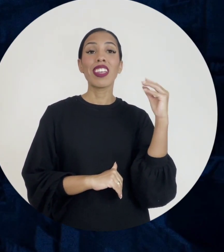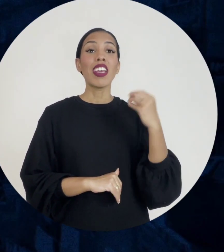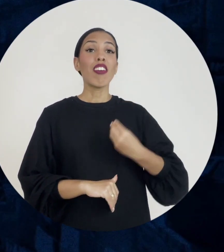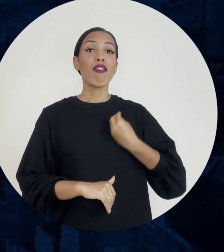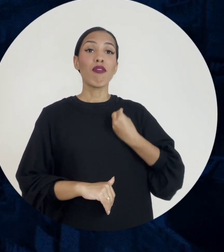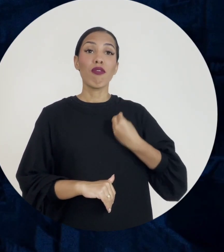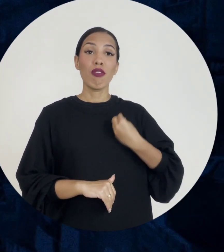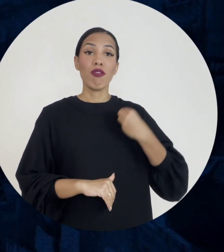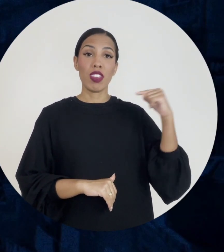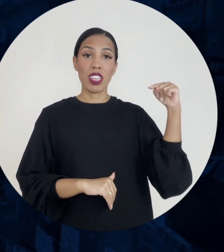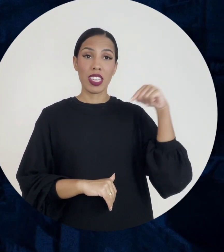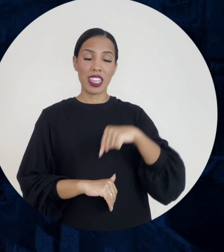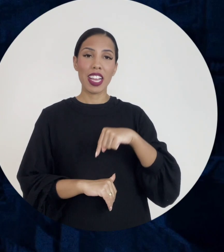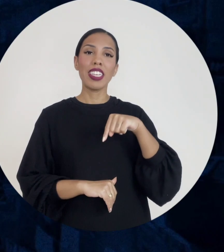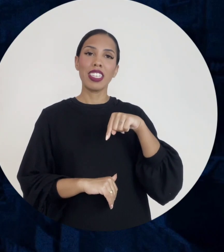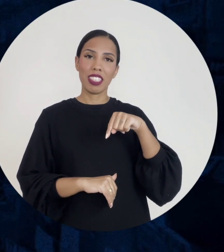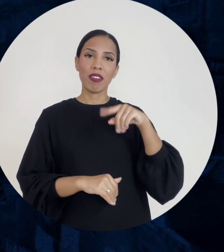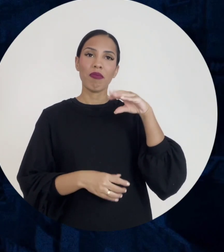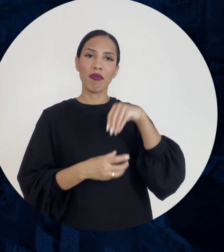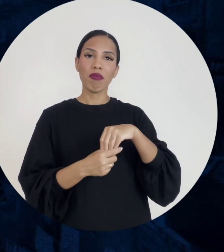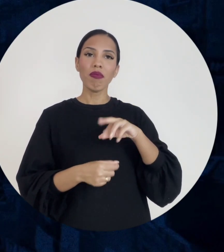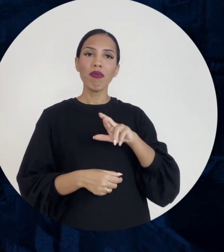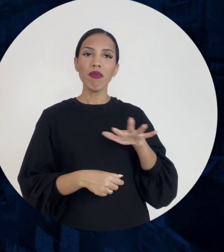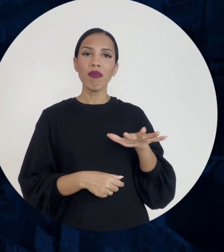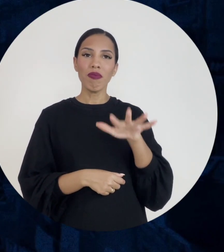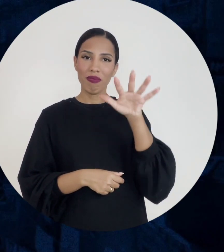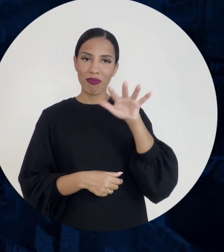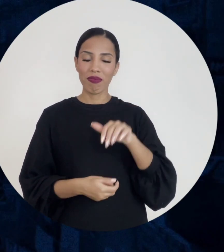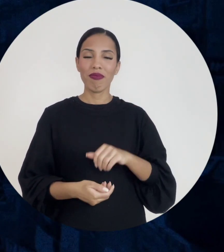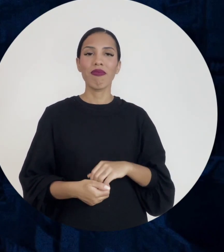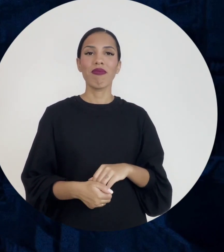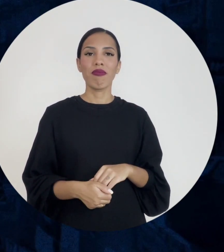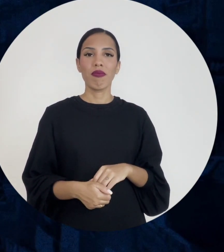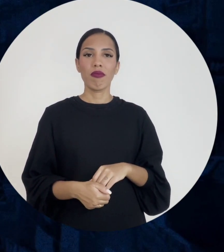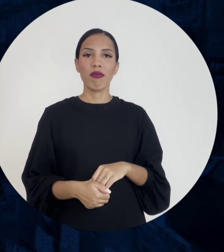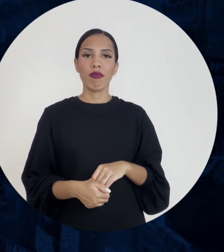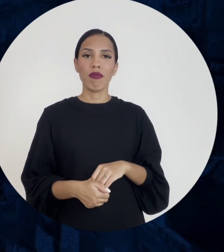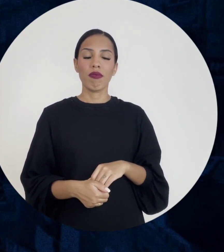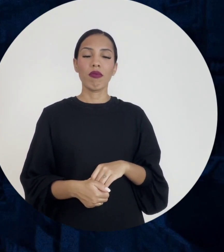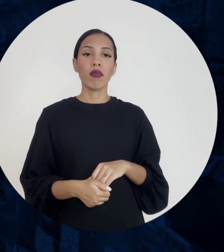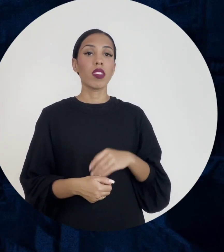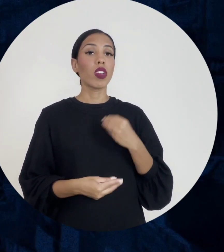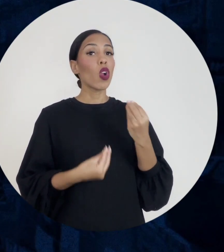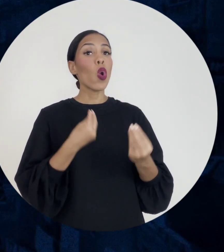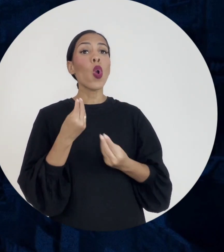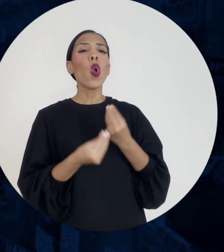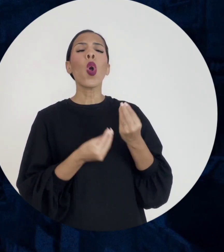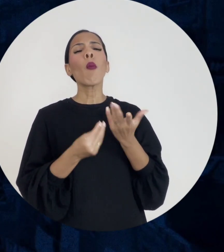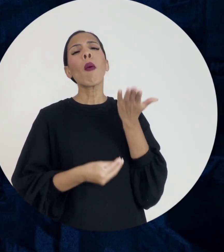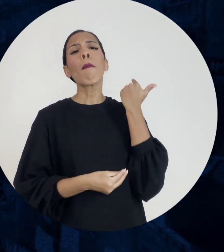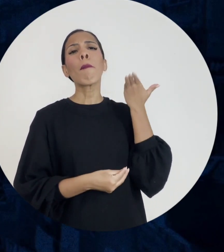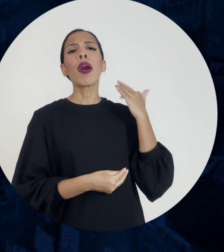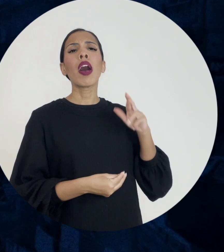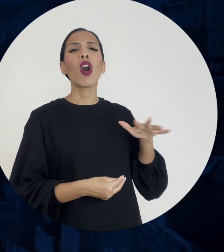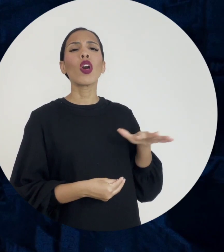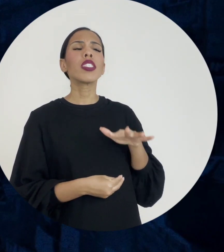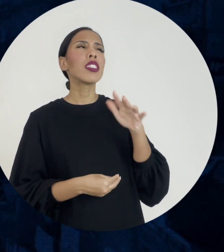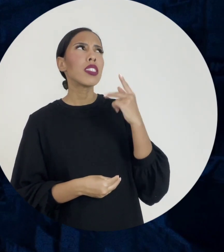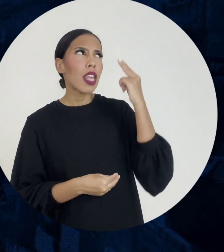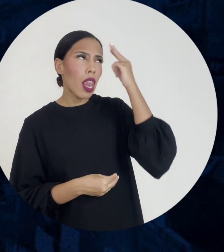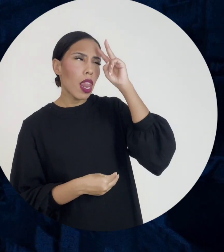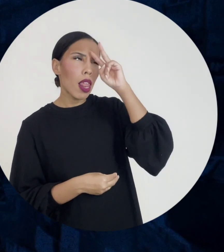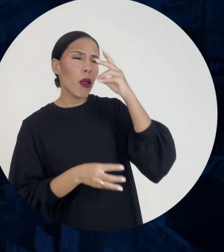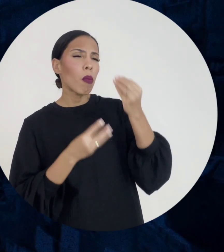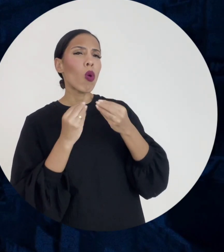aqui na Rocinha. E como que era essa Rocinha? Assim, quais as lembranças,